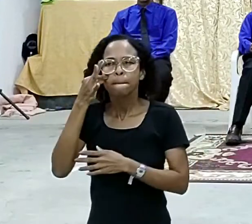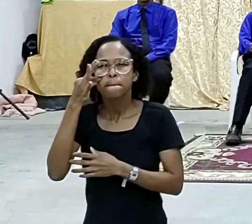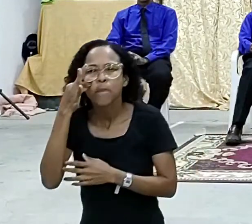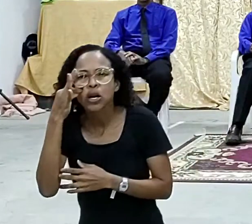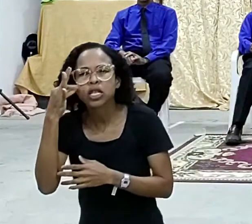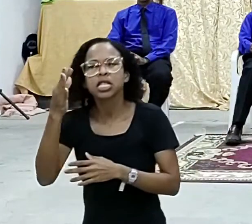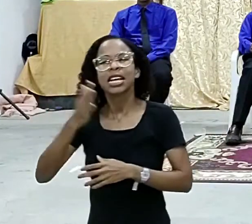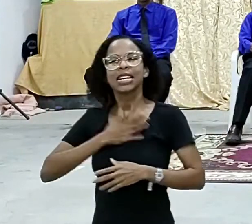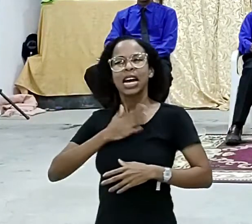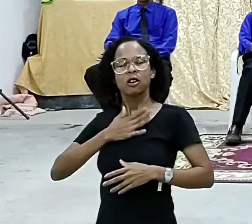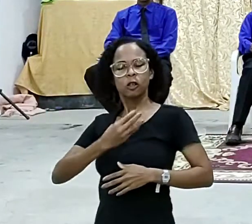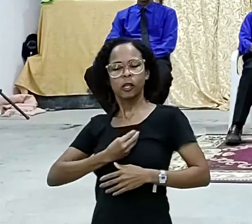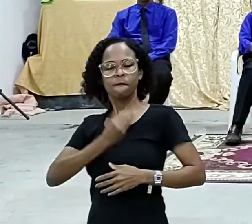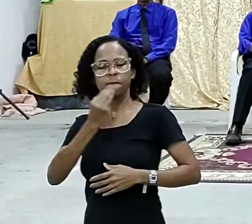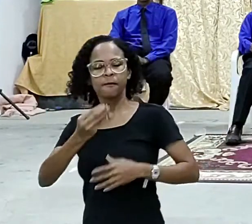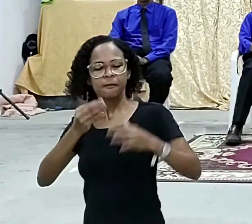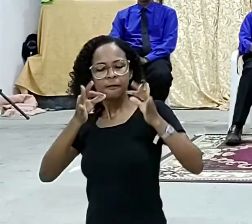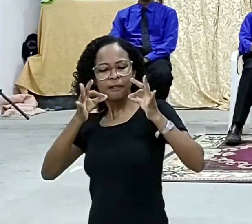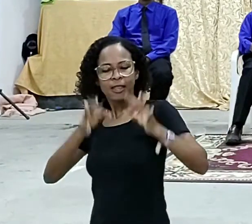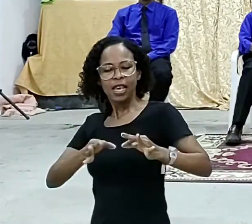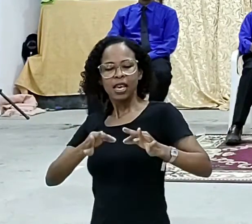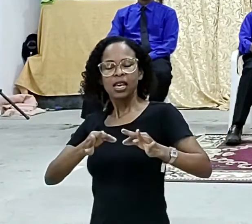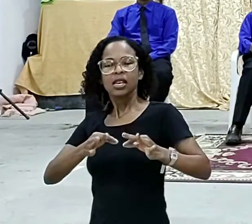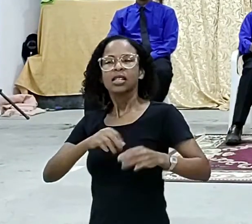pela minha vida e pela sua vida.